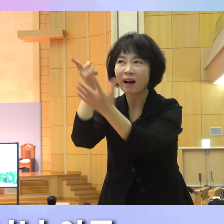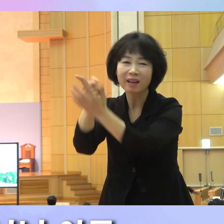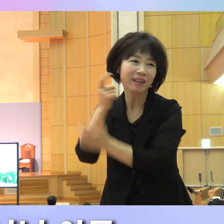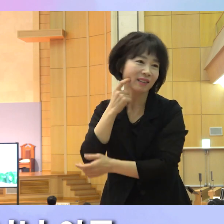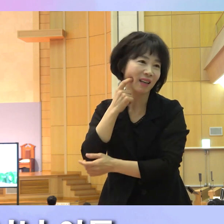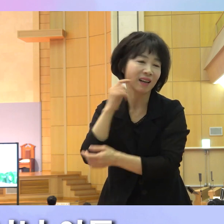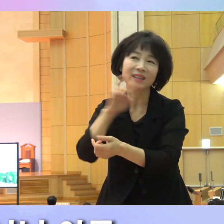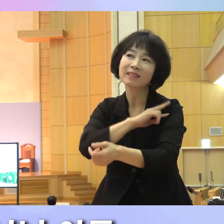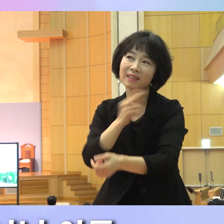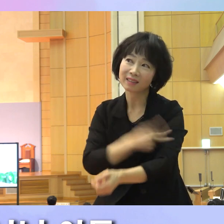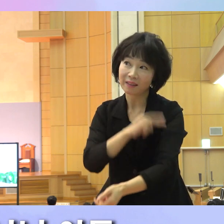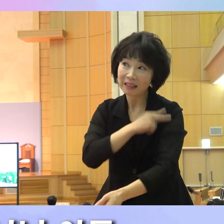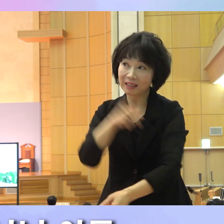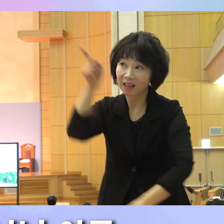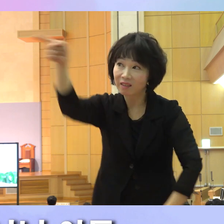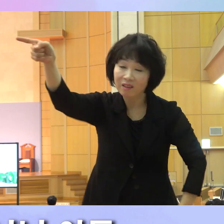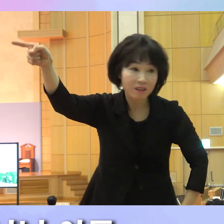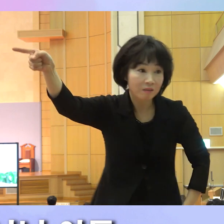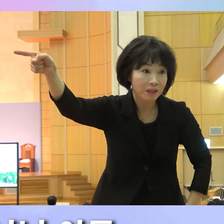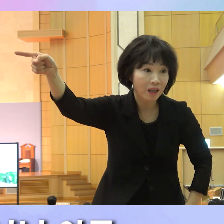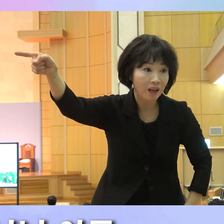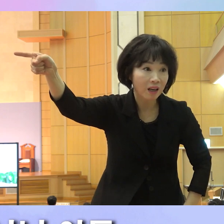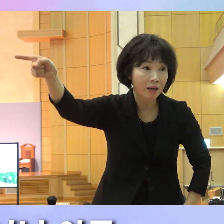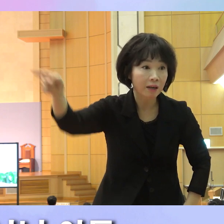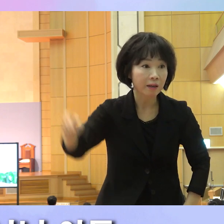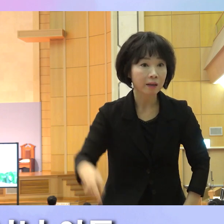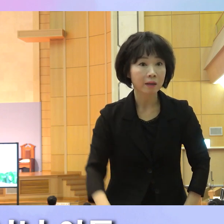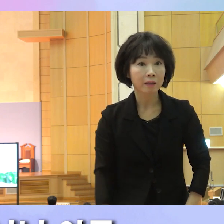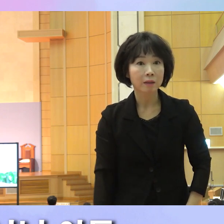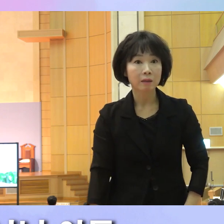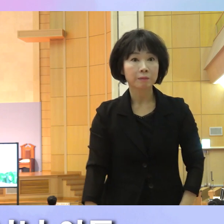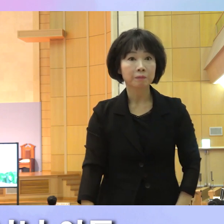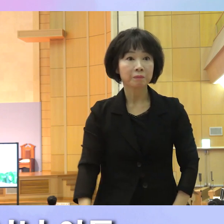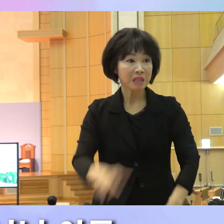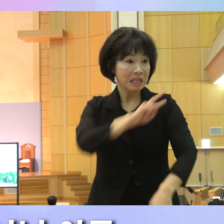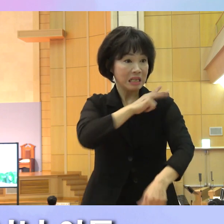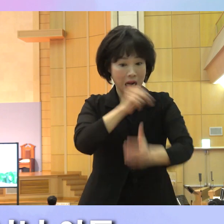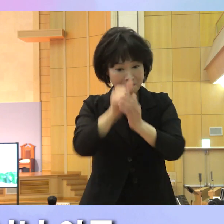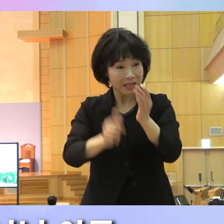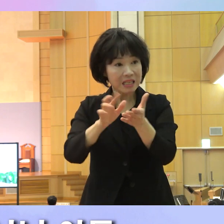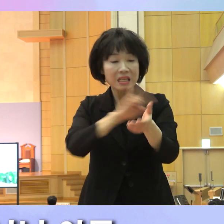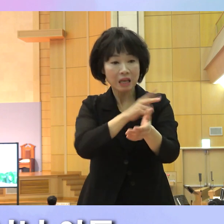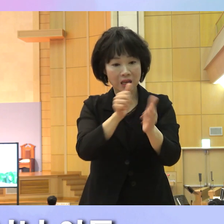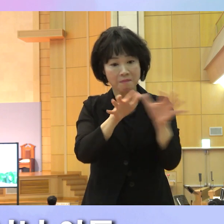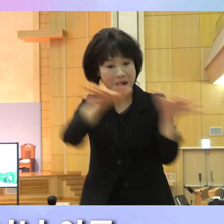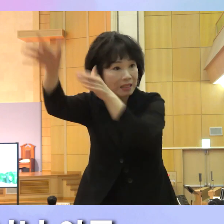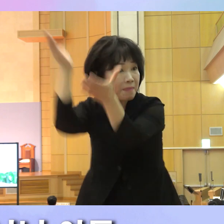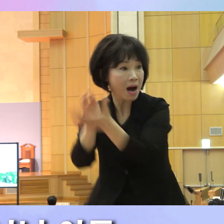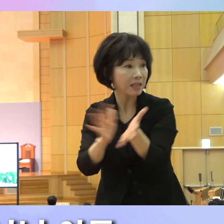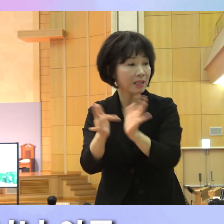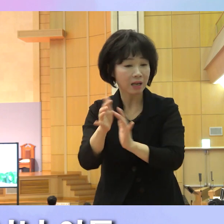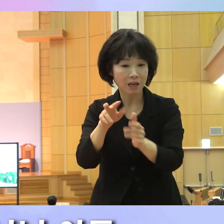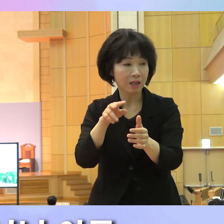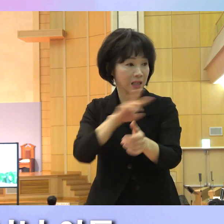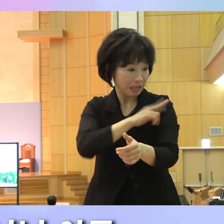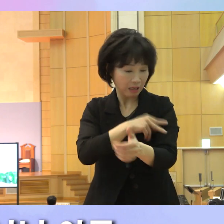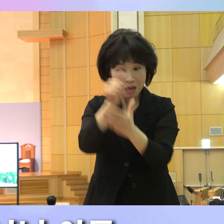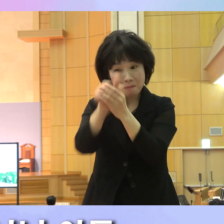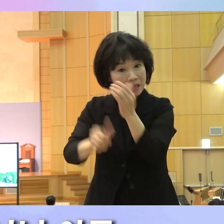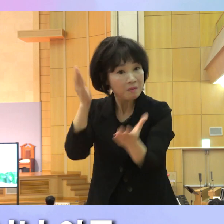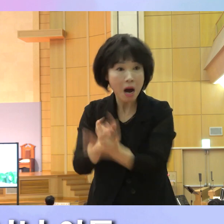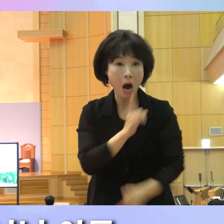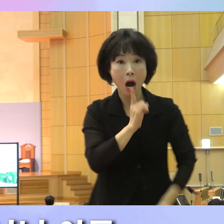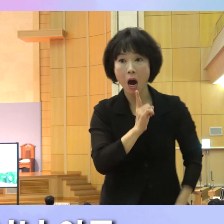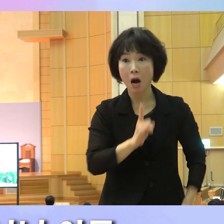그러면 그런 이단에게 빠진 사람 뭐냐? 그건 이단에 빠진 자요, 이단에 속한 자지, 거기에 빠졌다고 그